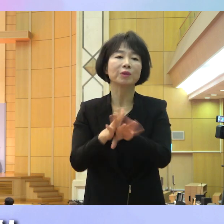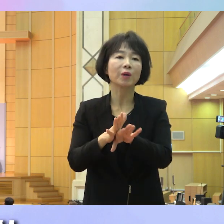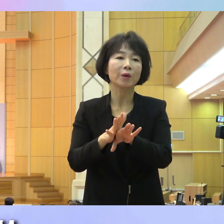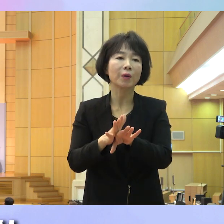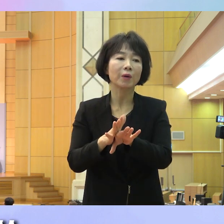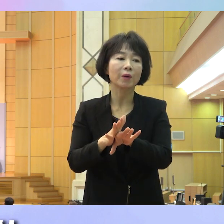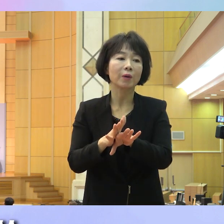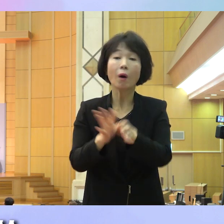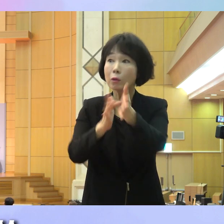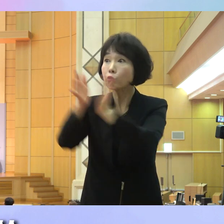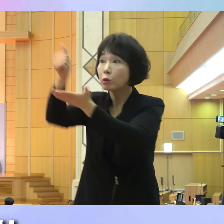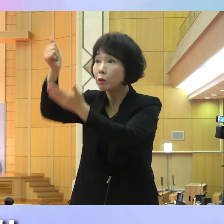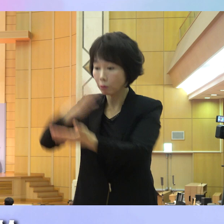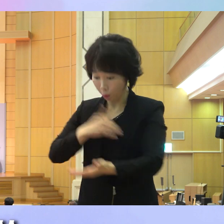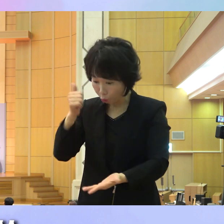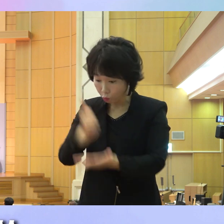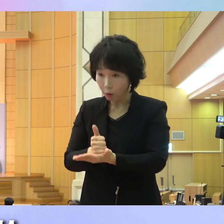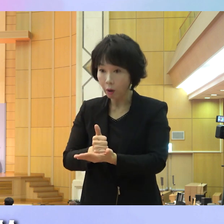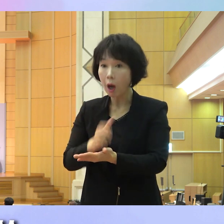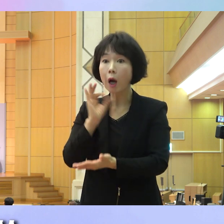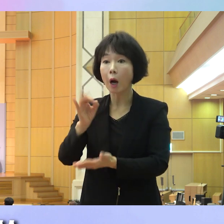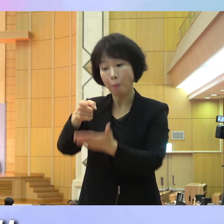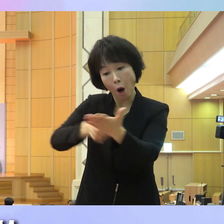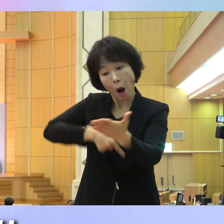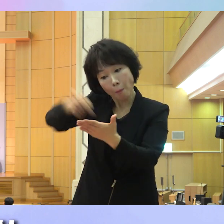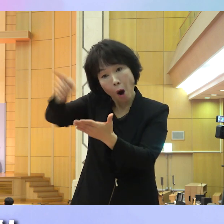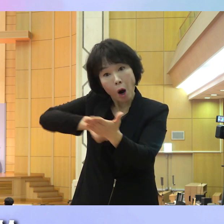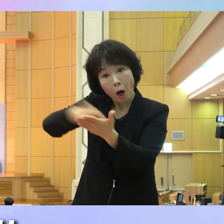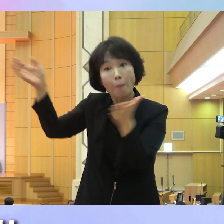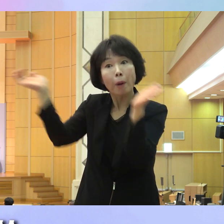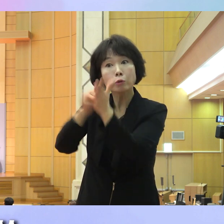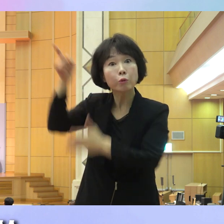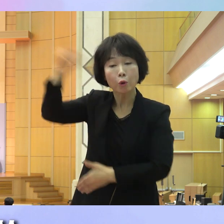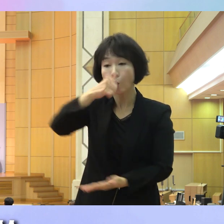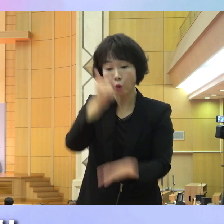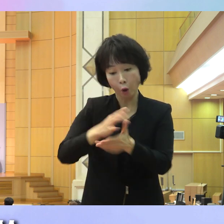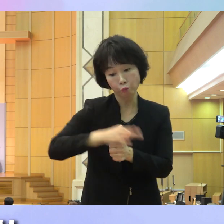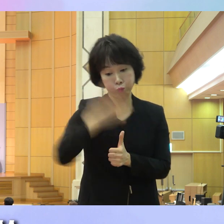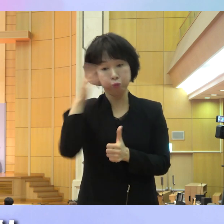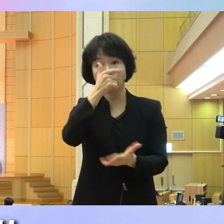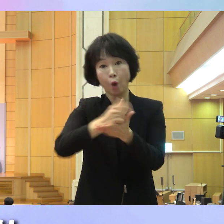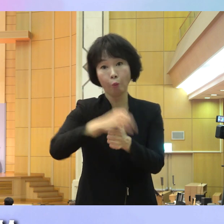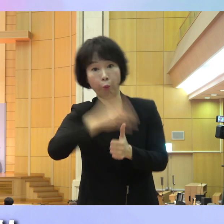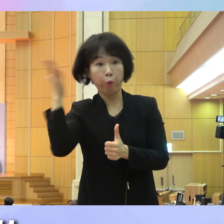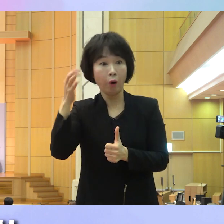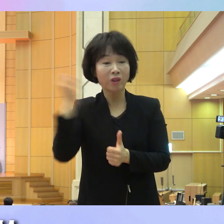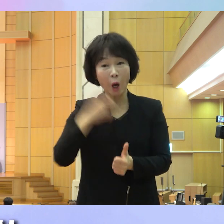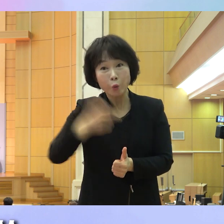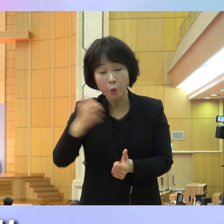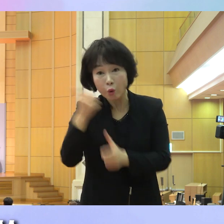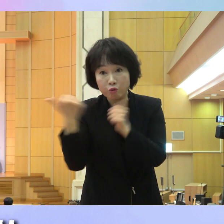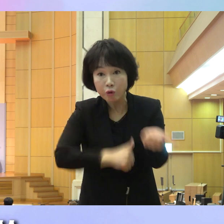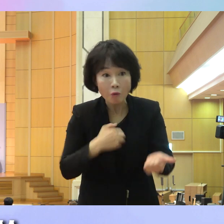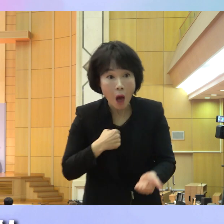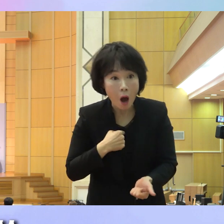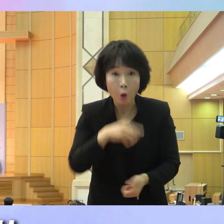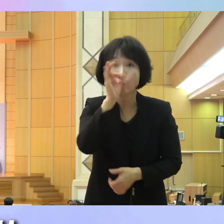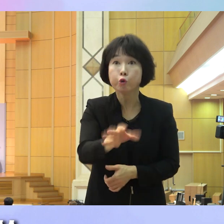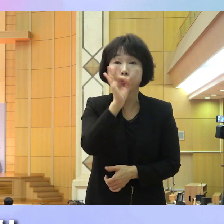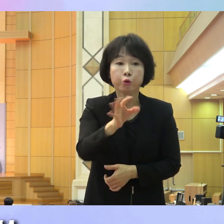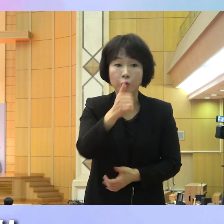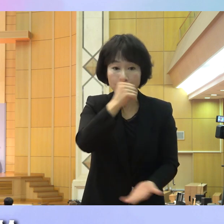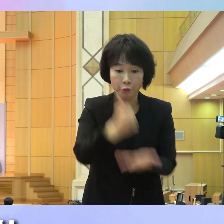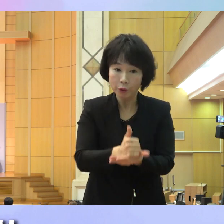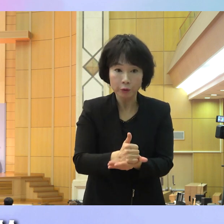갚았으니, 십자가에서 내가 죽을 자에 대신 죽어주셨으니 내가 내 친구와 내 빚을 갚았는데